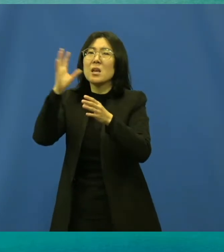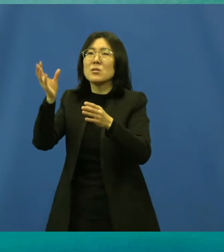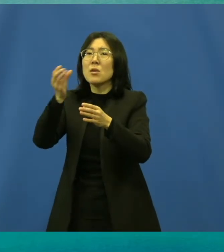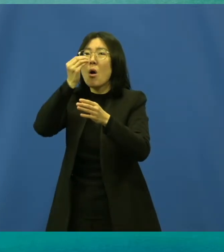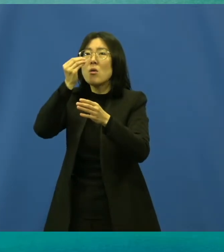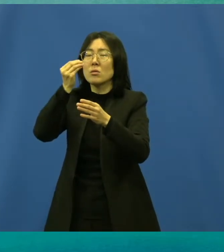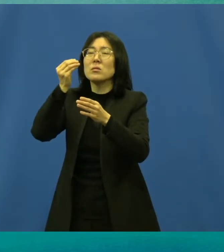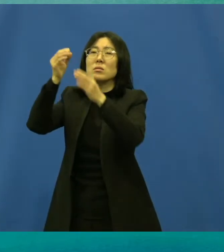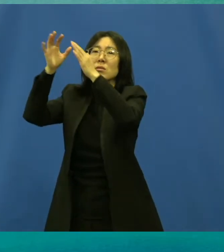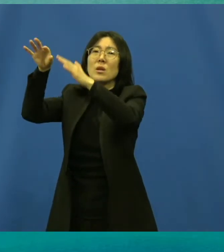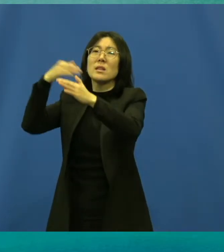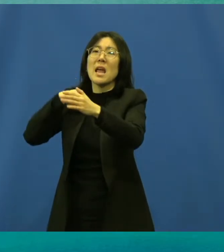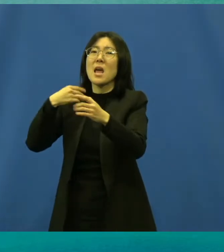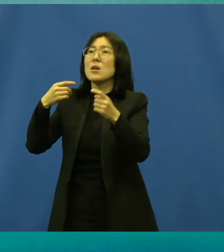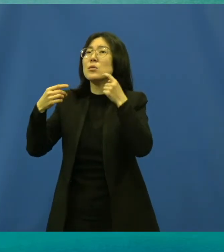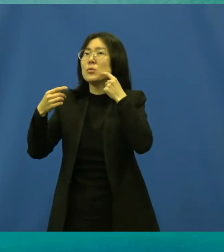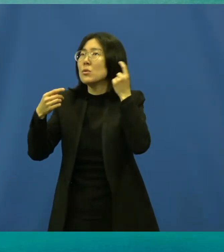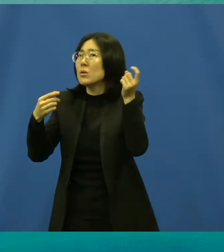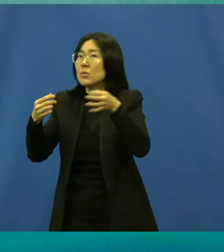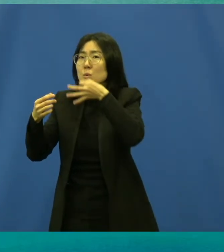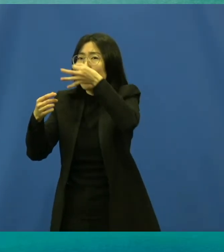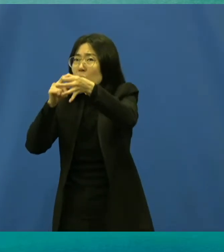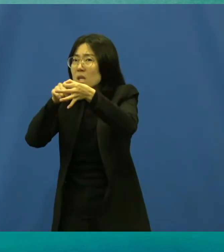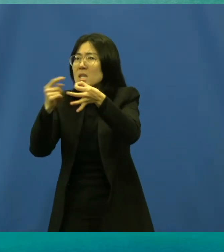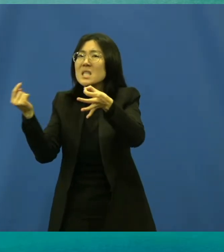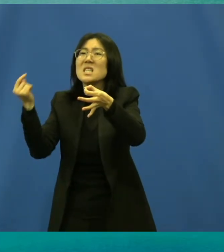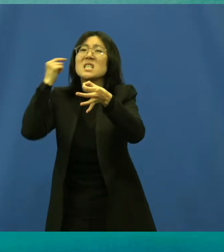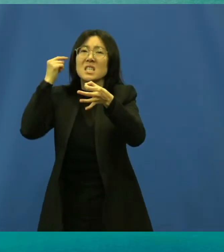소리를 들으시며 그의 앞에서 나의